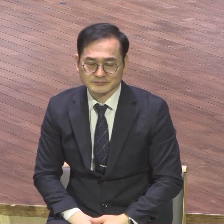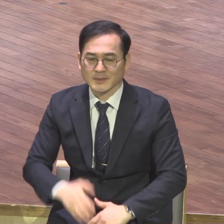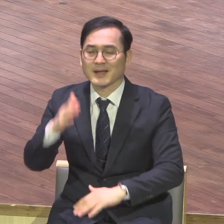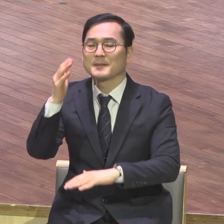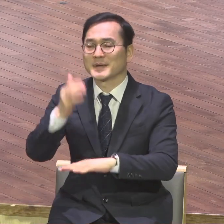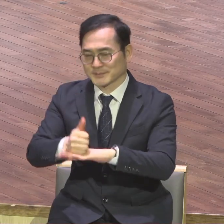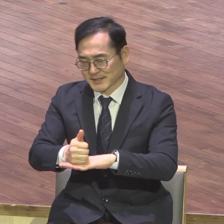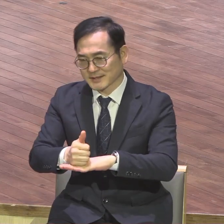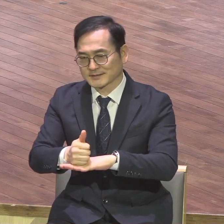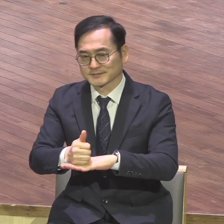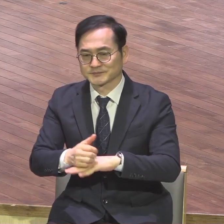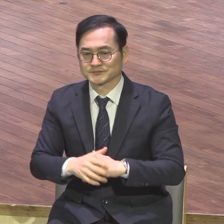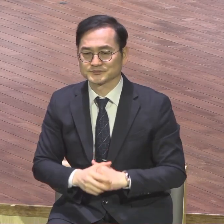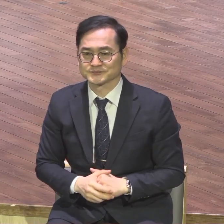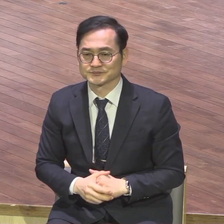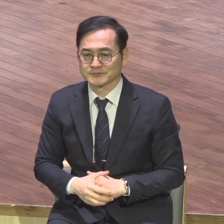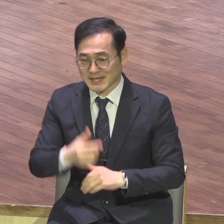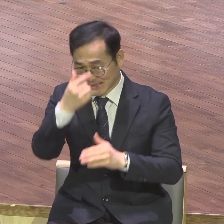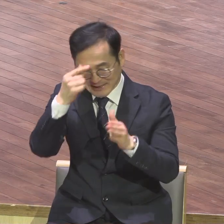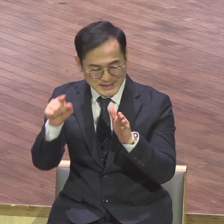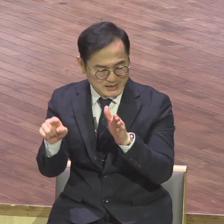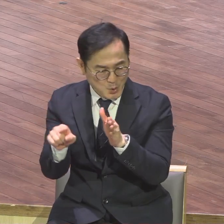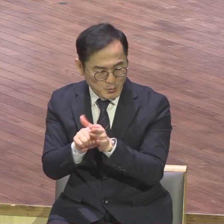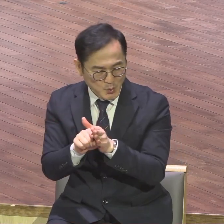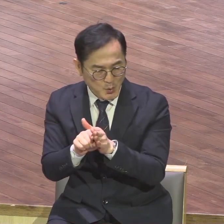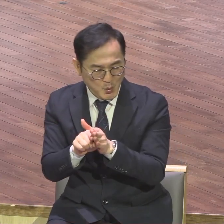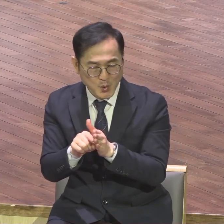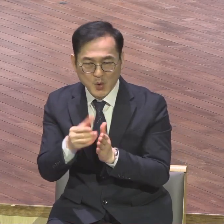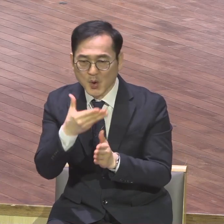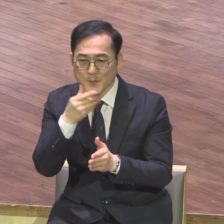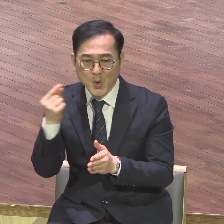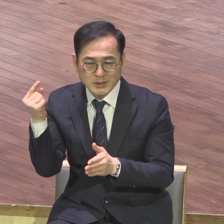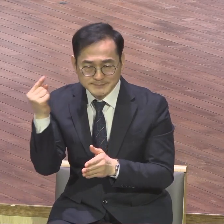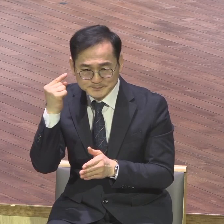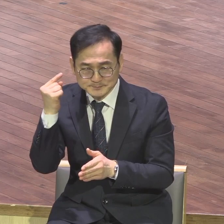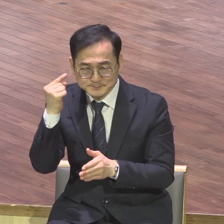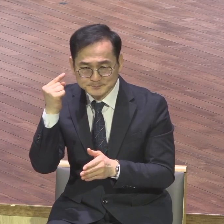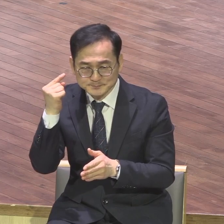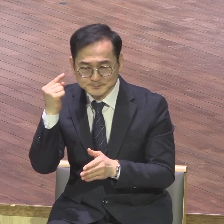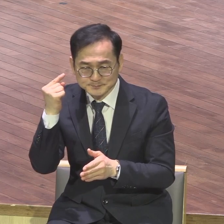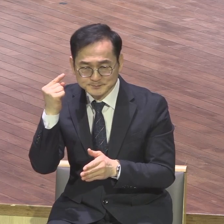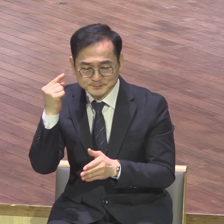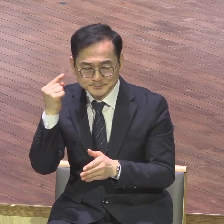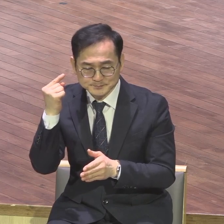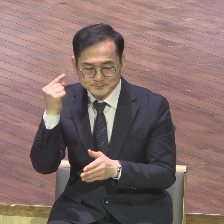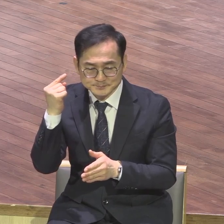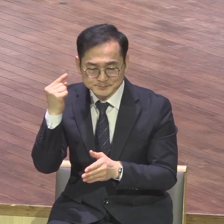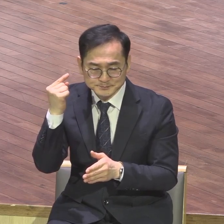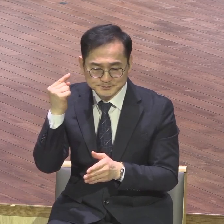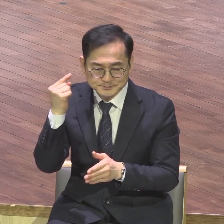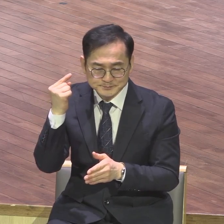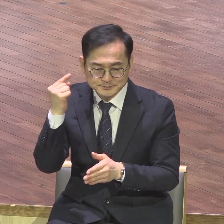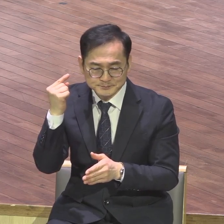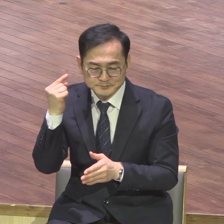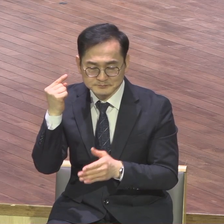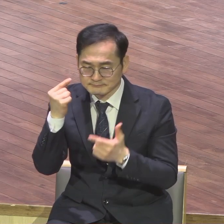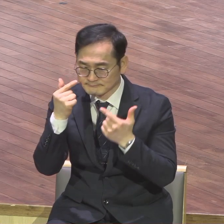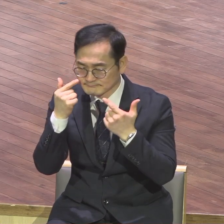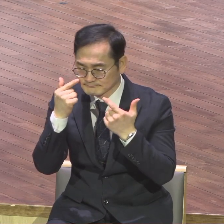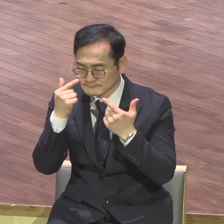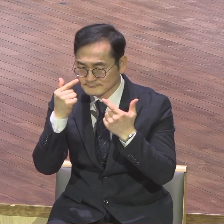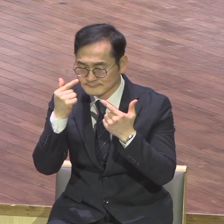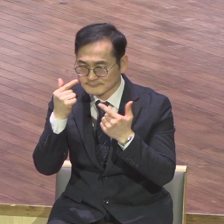결론입니다. 기독교 복음의 이 정수를 명료하게 전하는 현대 고전이나 부르는